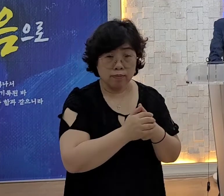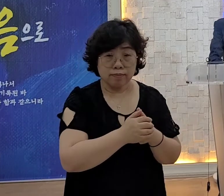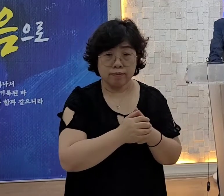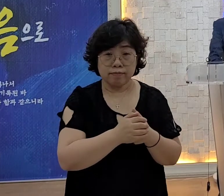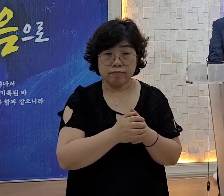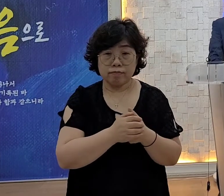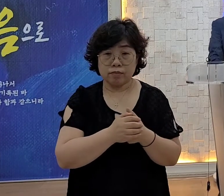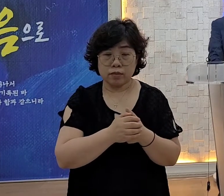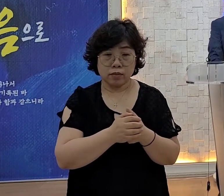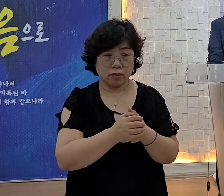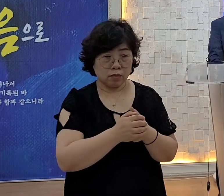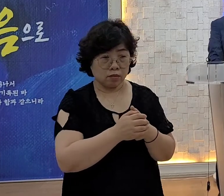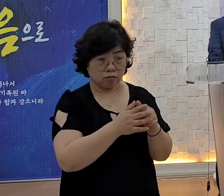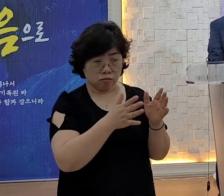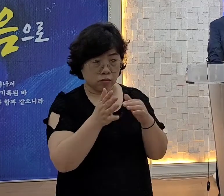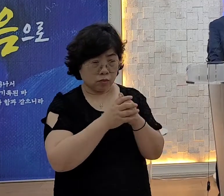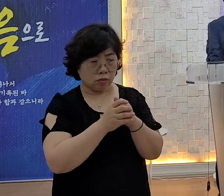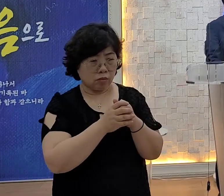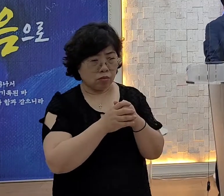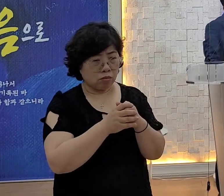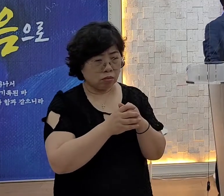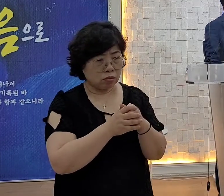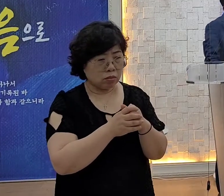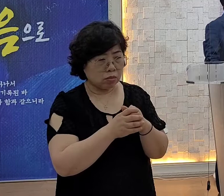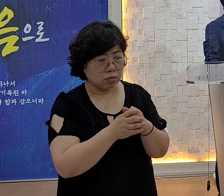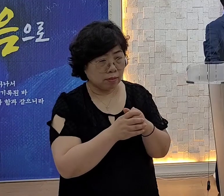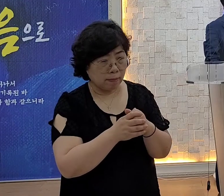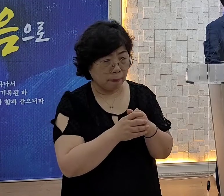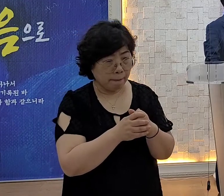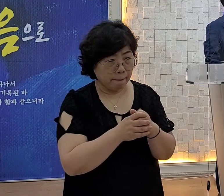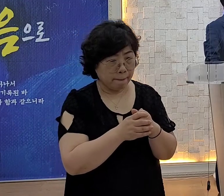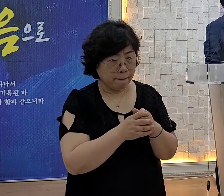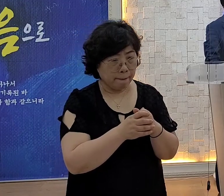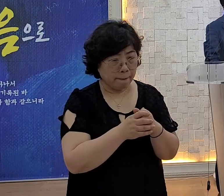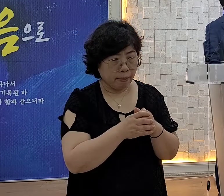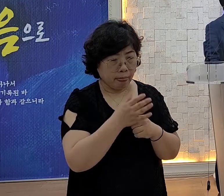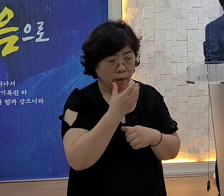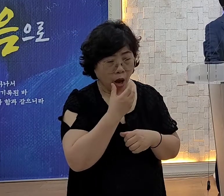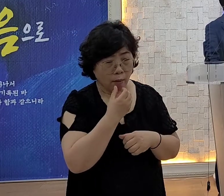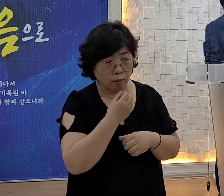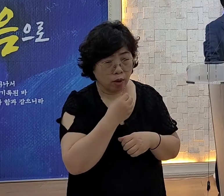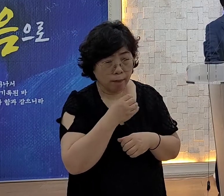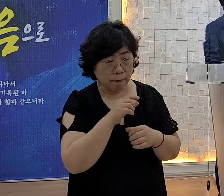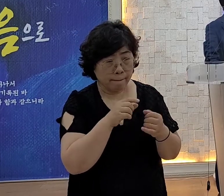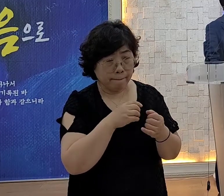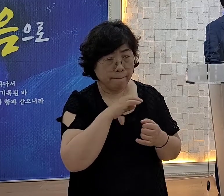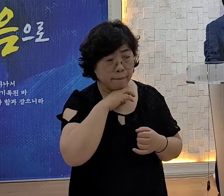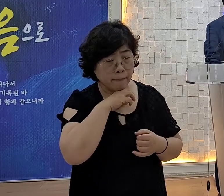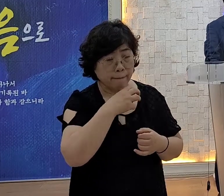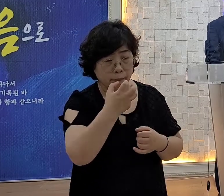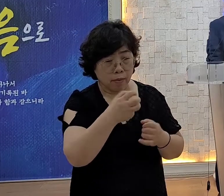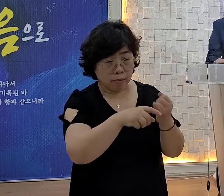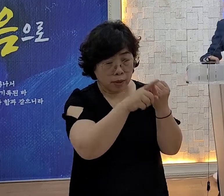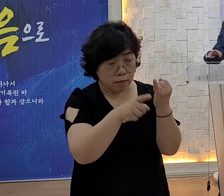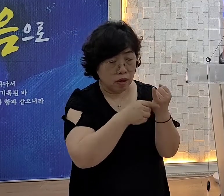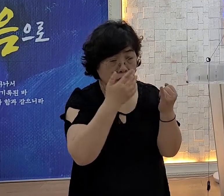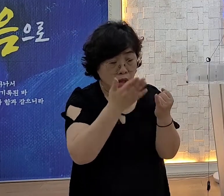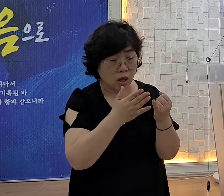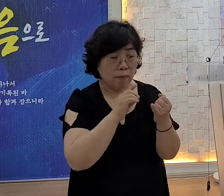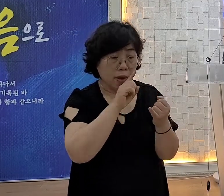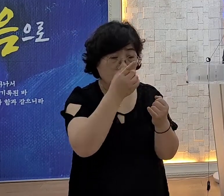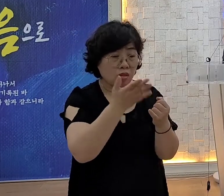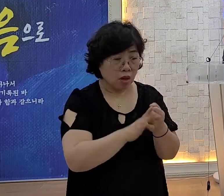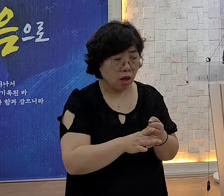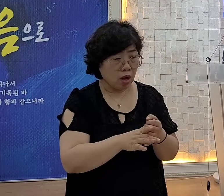이유를 아세요? 아니 내가 아무리 봐도 아브라함은 진짜 80세 애 준다는데도 믿었어요. 이 불가능한 일인데 믿었어요. 아 진짜 놀라운